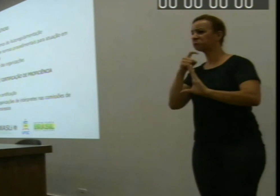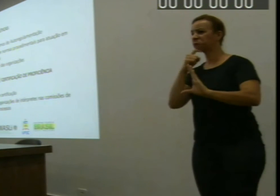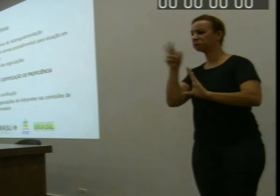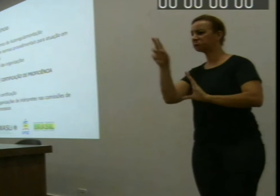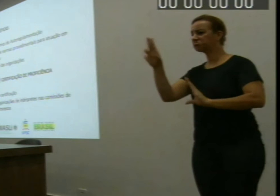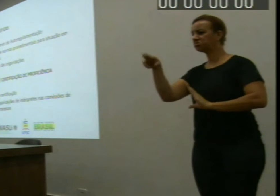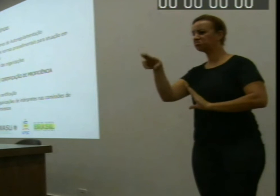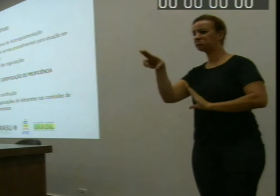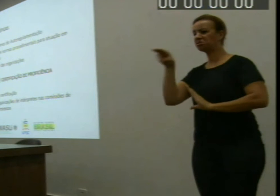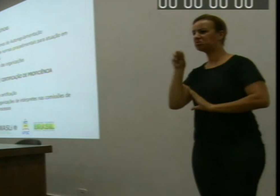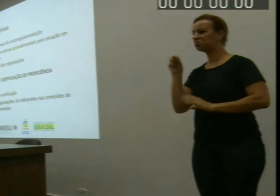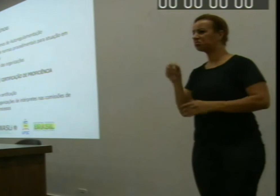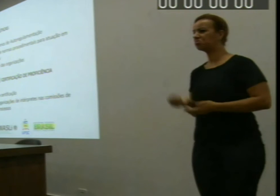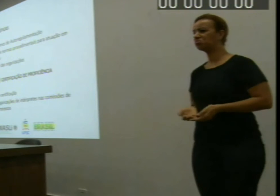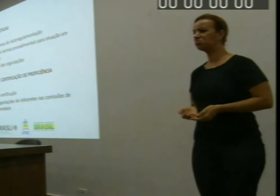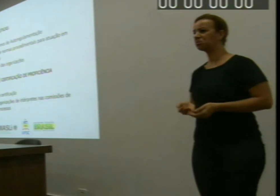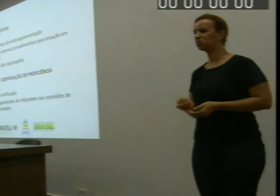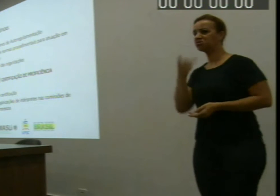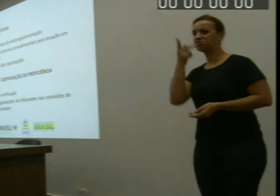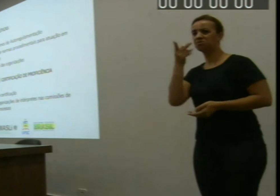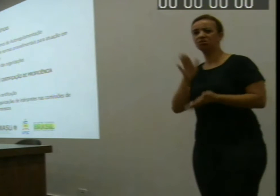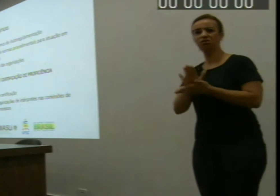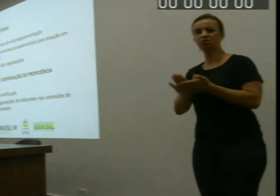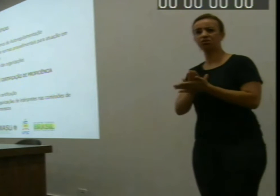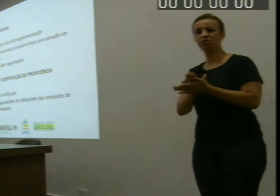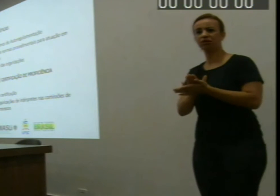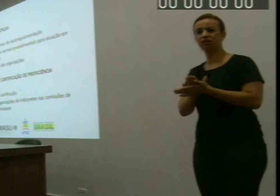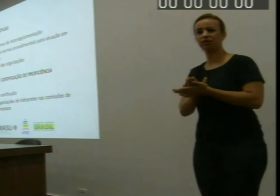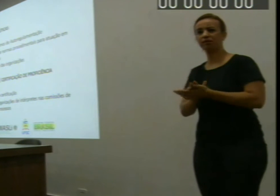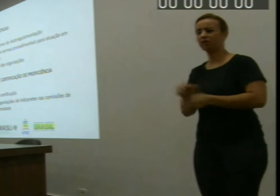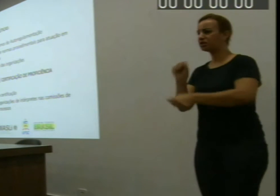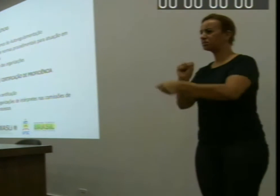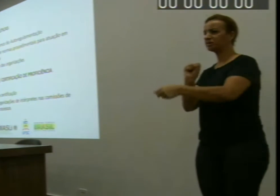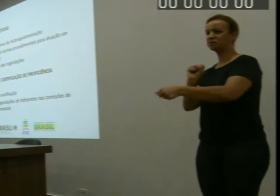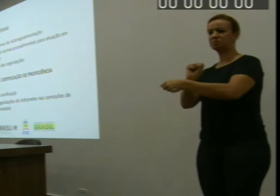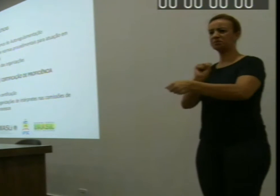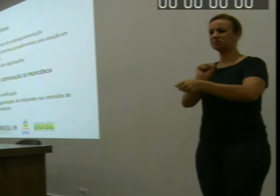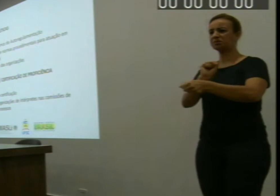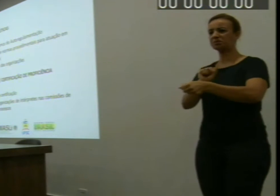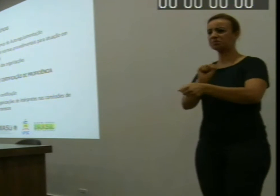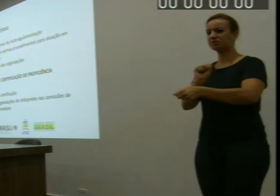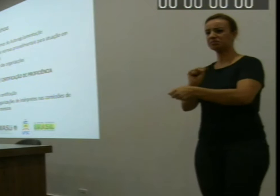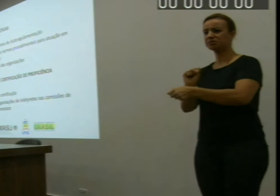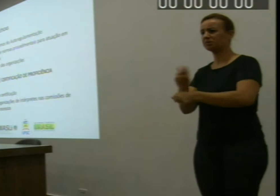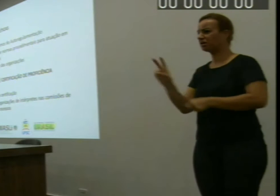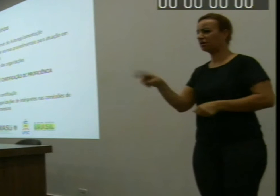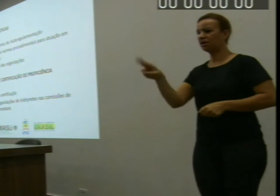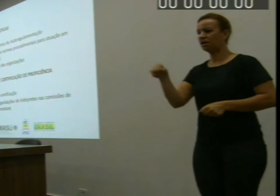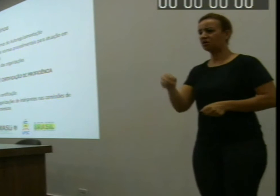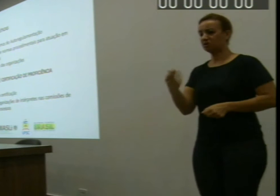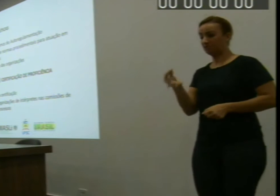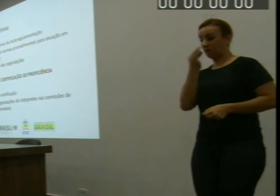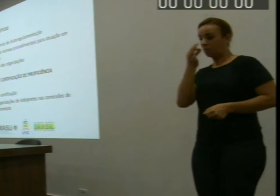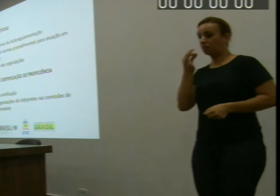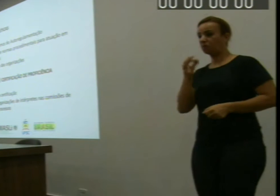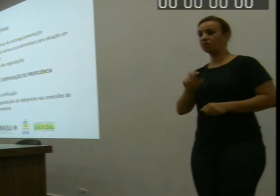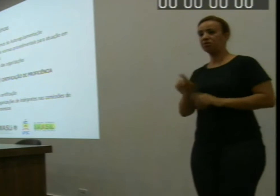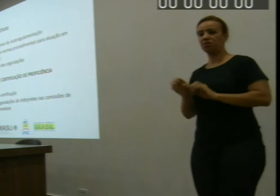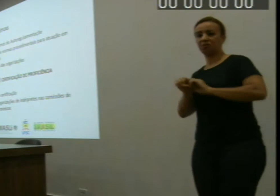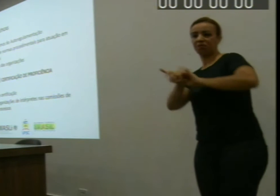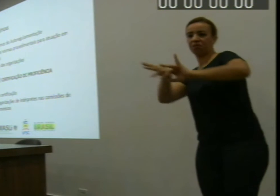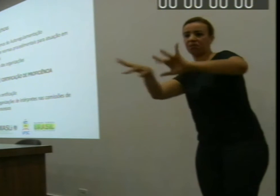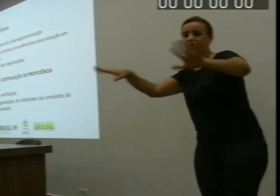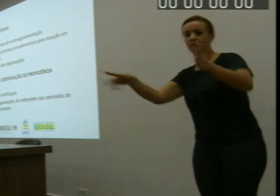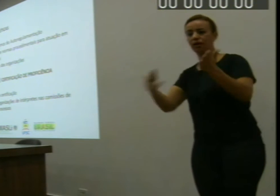o problema e a gente vai deixando mas ninguém apresenta uma solução ou ninguém sequer apresenta uma crítica formal em forma de